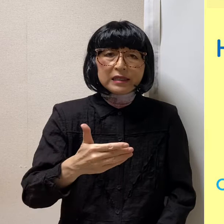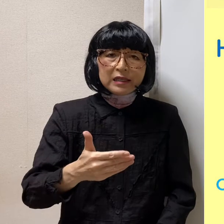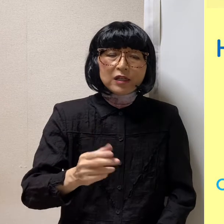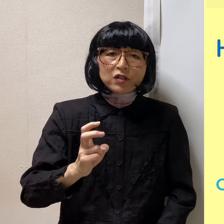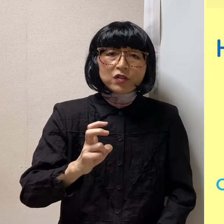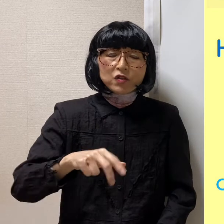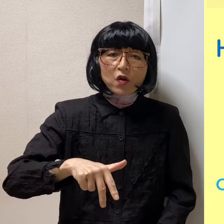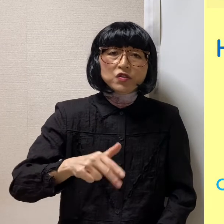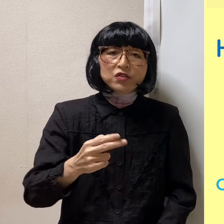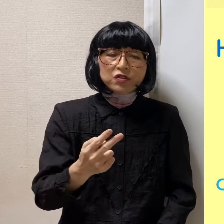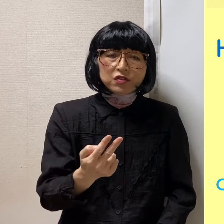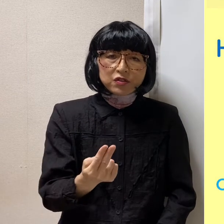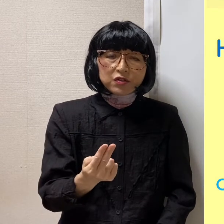He crossed the street.